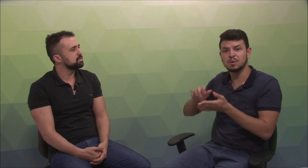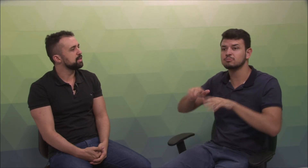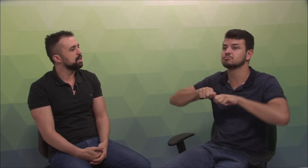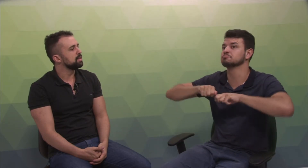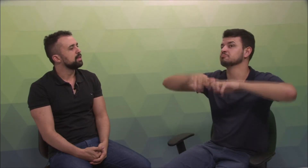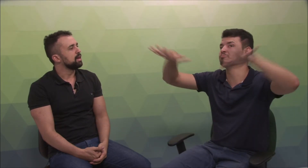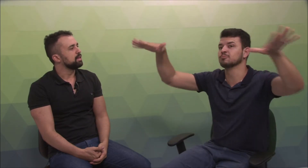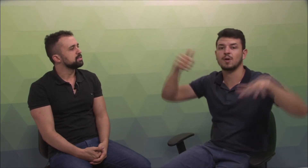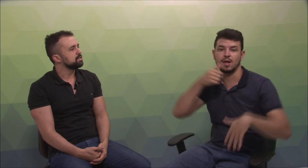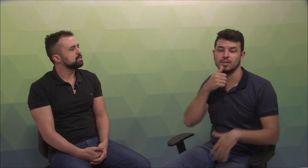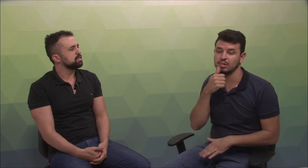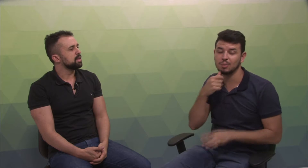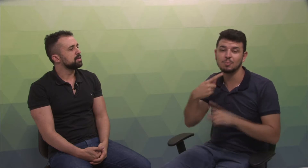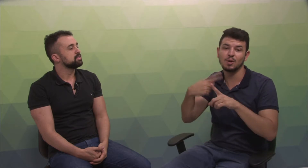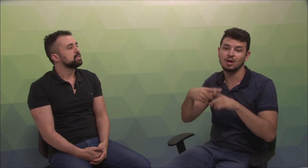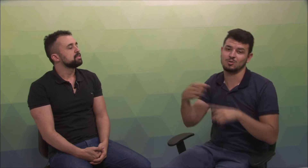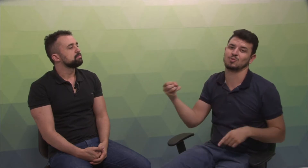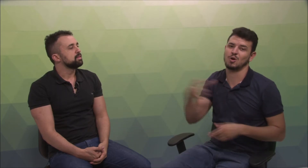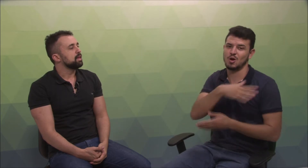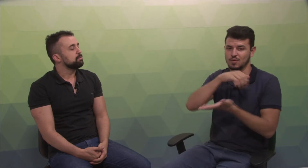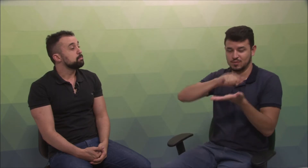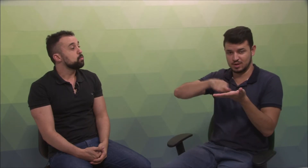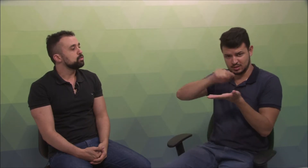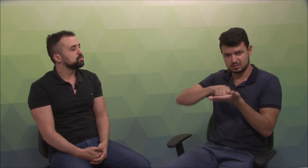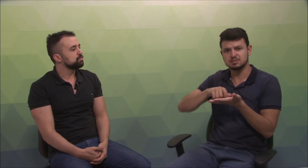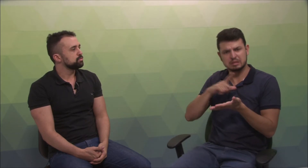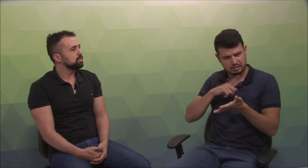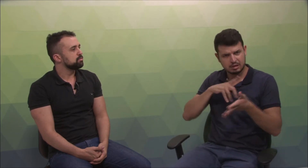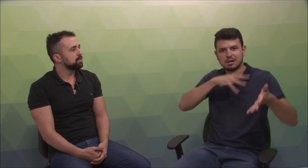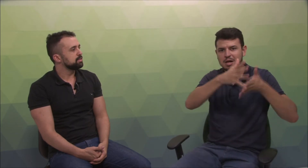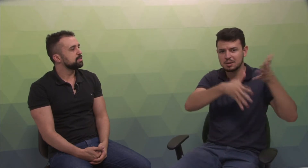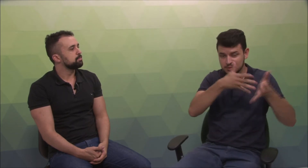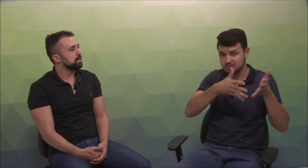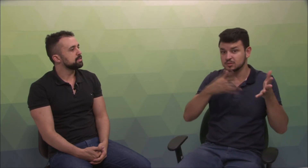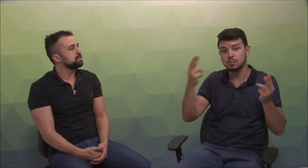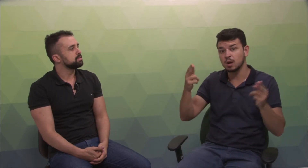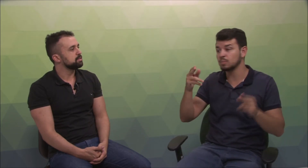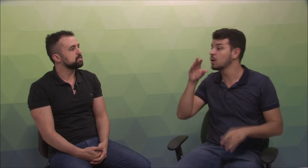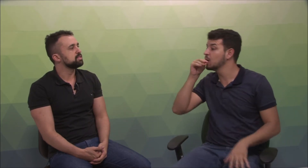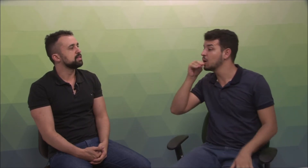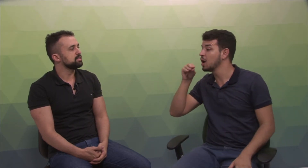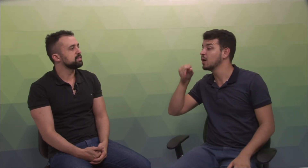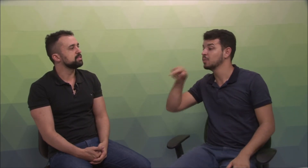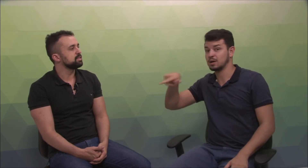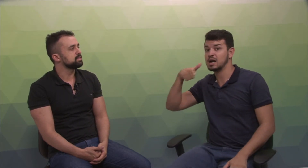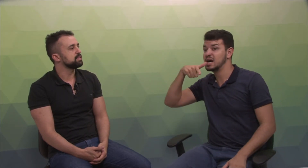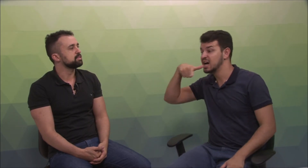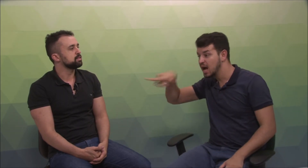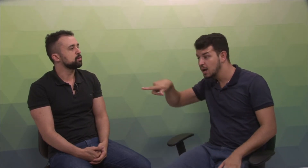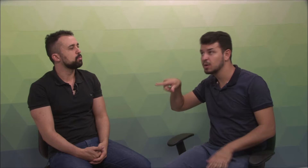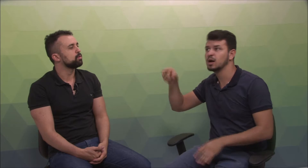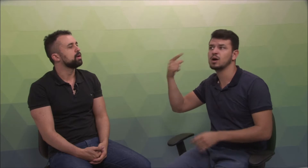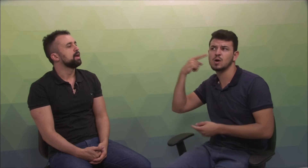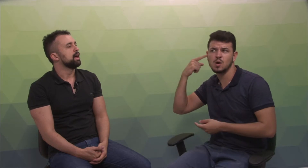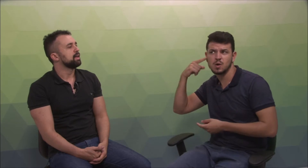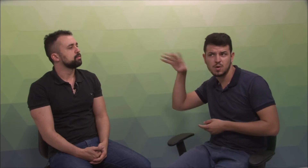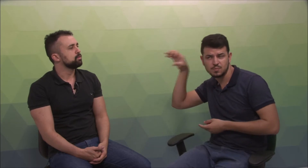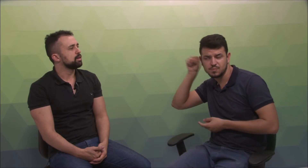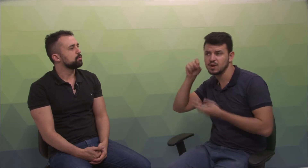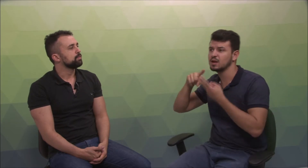ensinar a escrita de sinais. Não está muito difundido ainda, mas as línguas de sinais têm escrita assim como a língua oral,